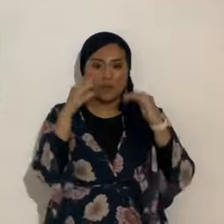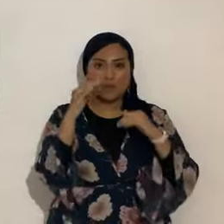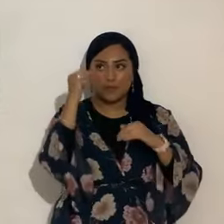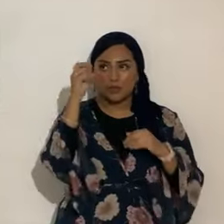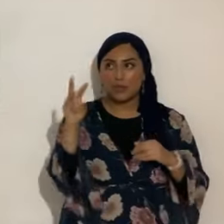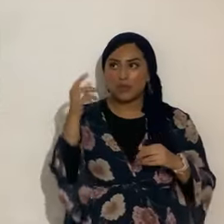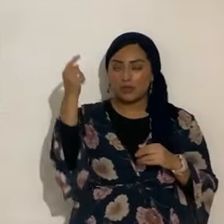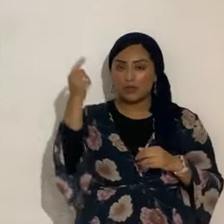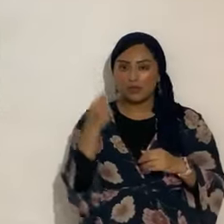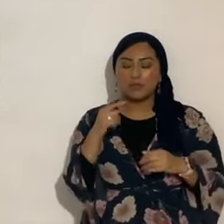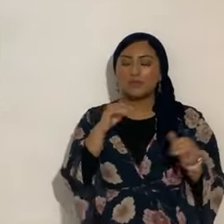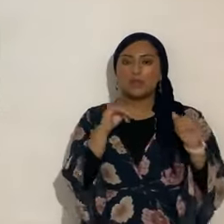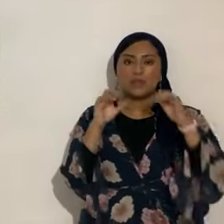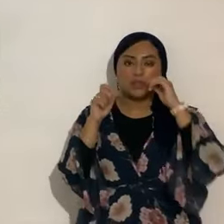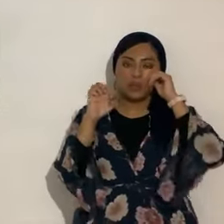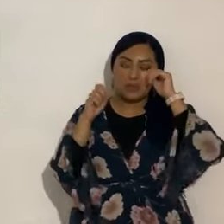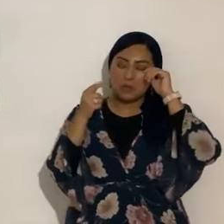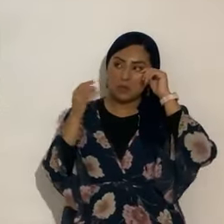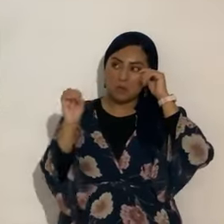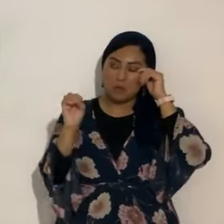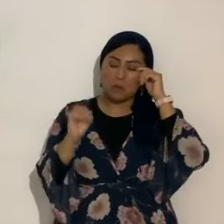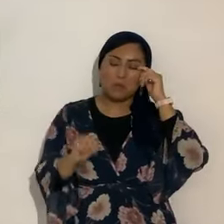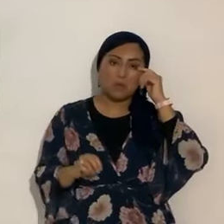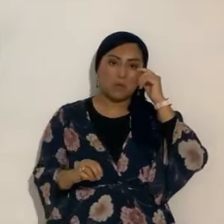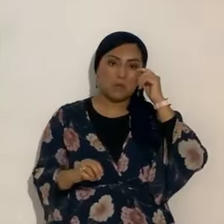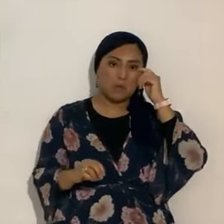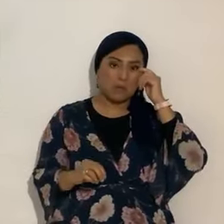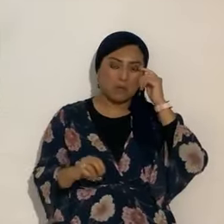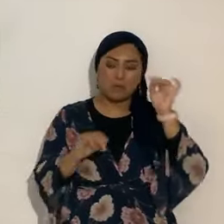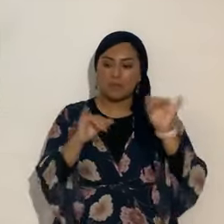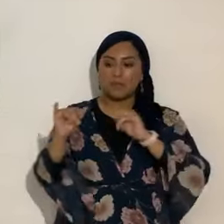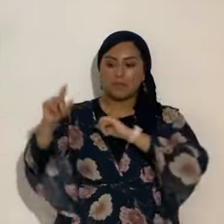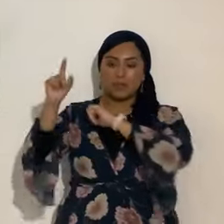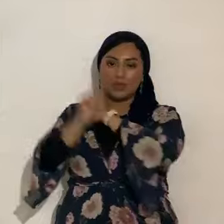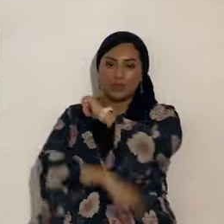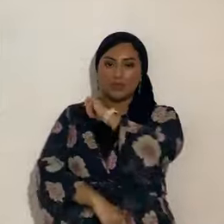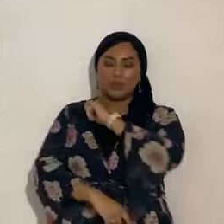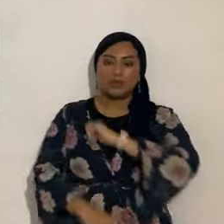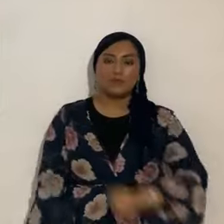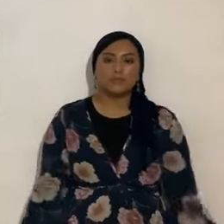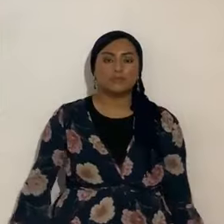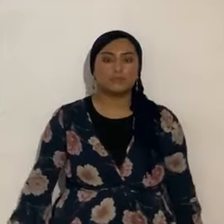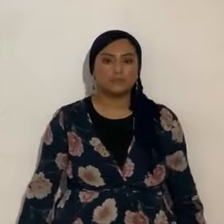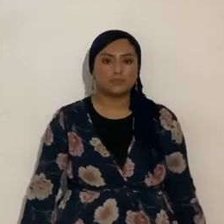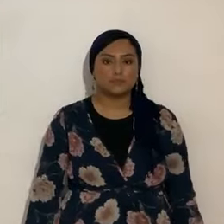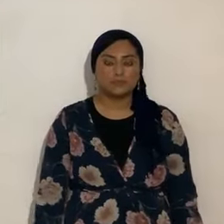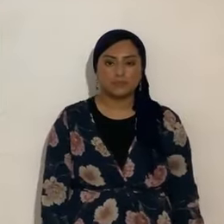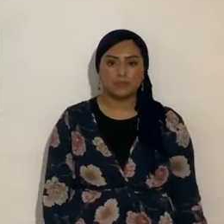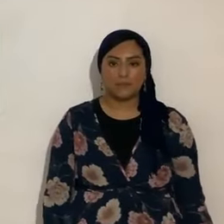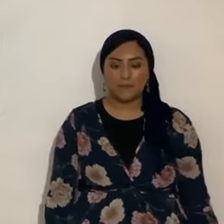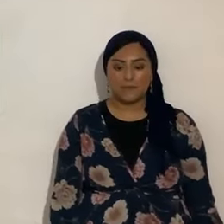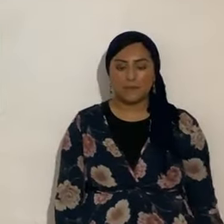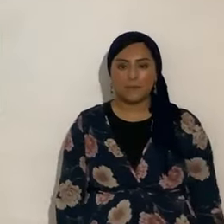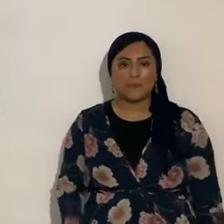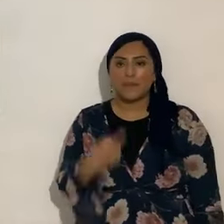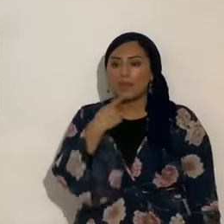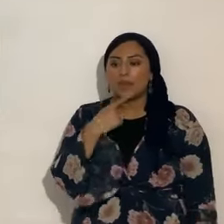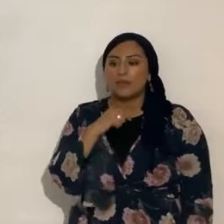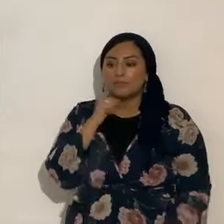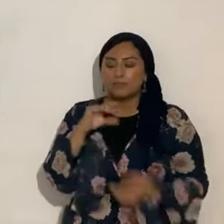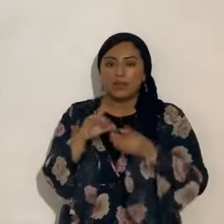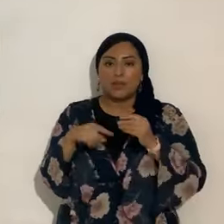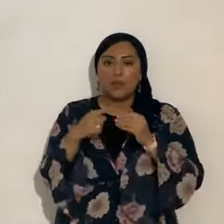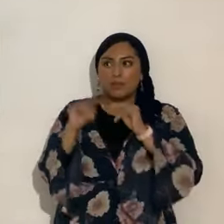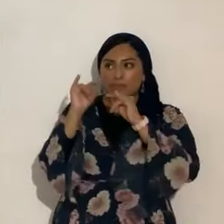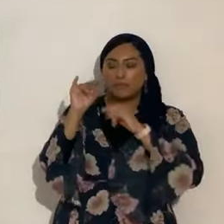Yahshua viene es ego, es condena. Es decir, condenarse a uno mismo. No me refiero a